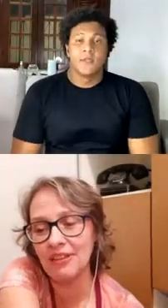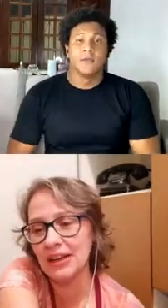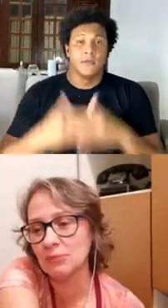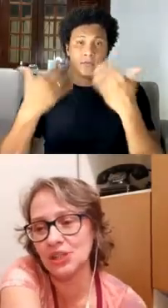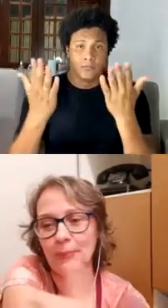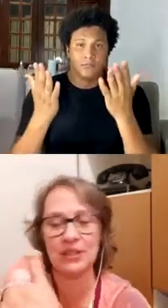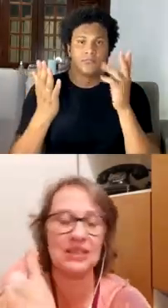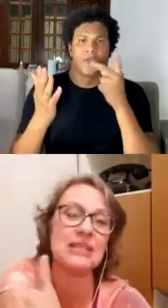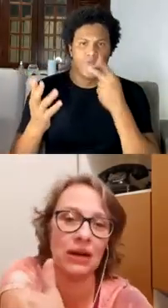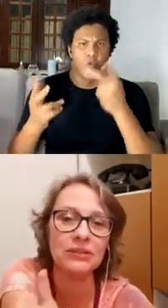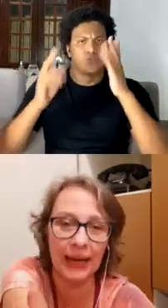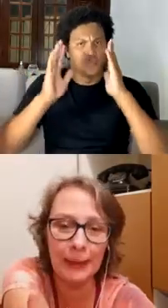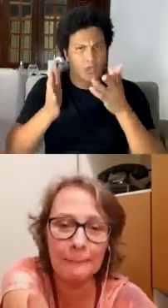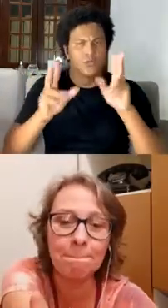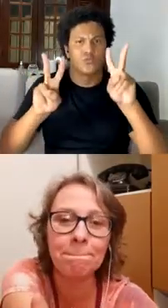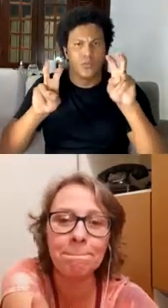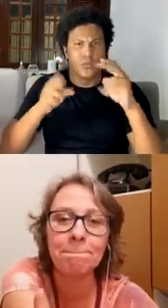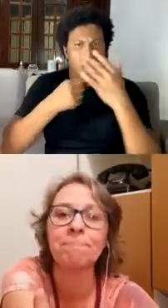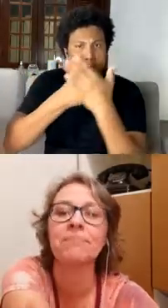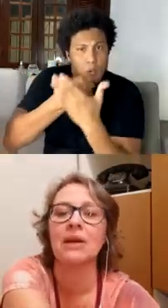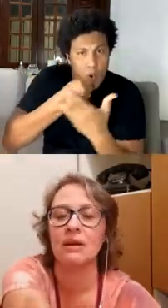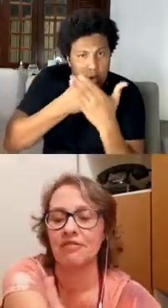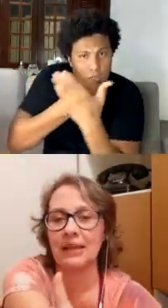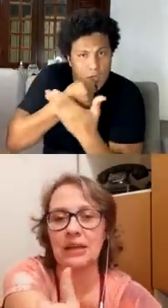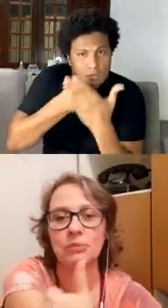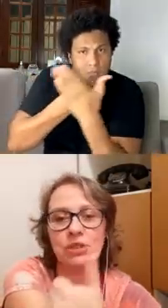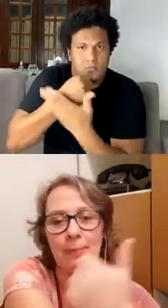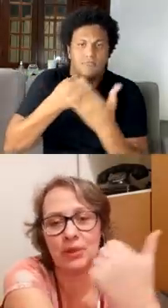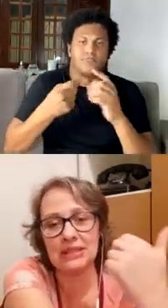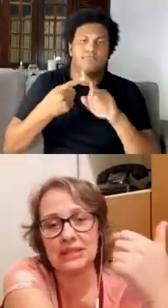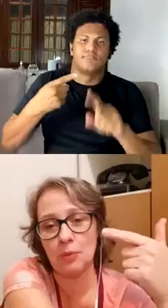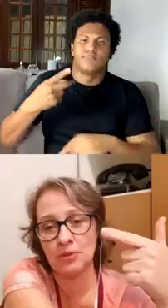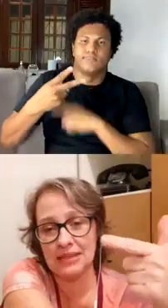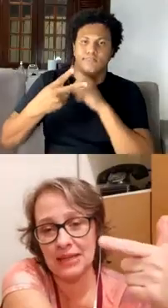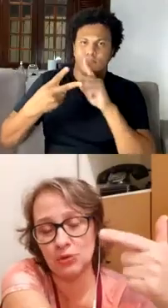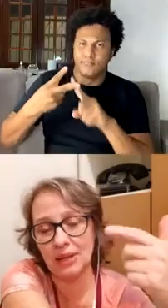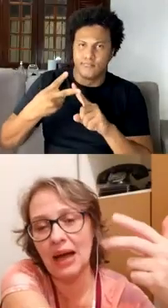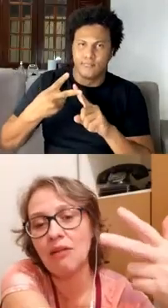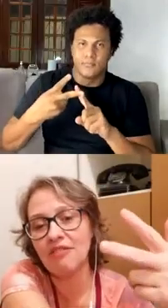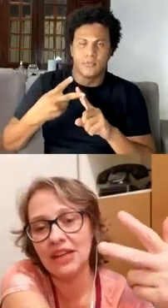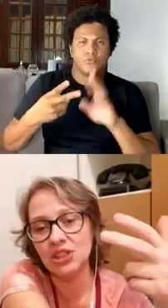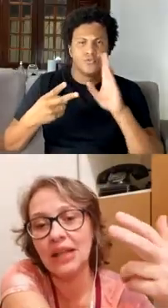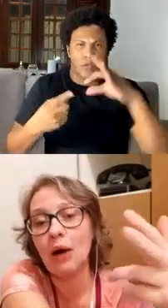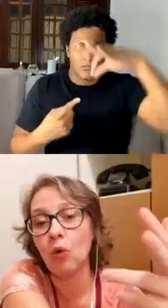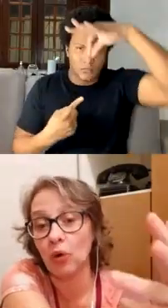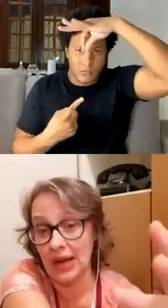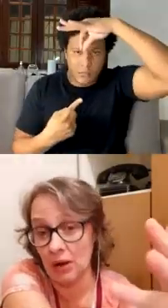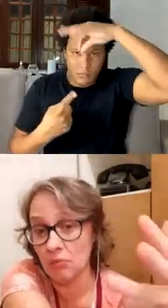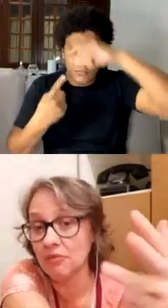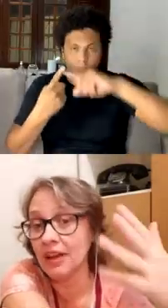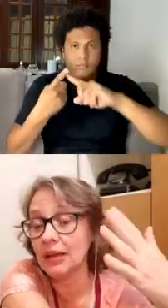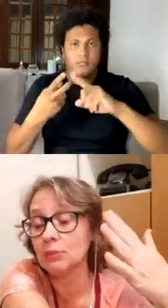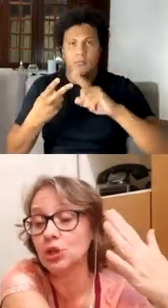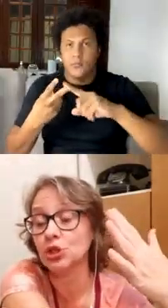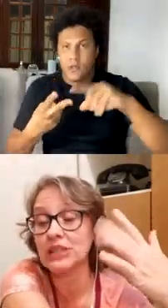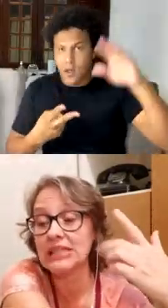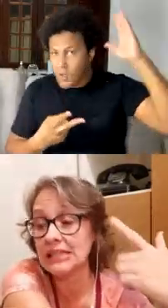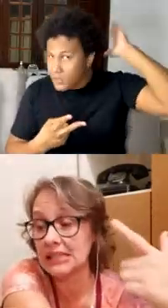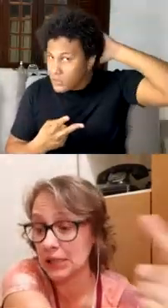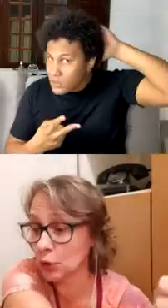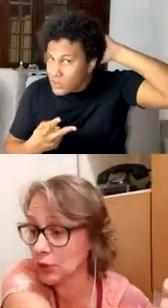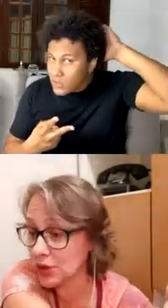Já falamos da proteção, né? Falamos da proteção para o sexo anal, vaginal, oral. Falamos